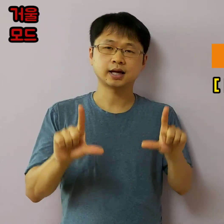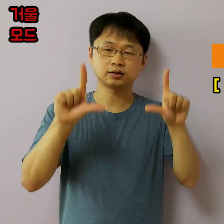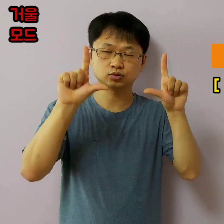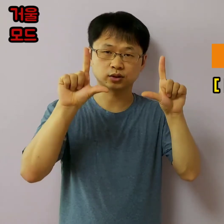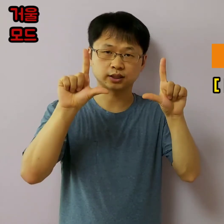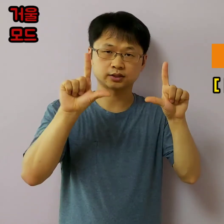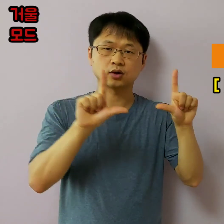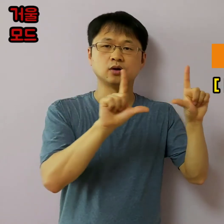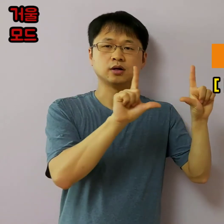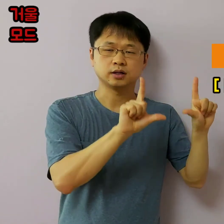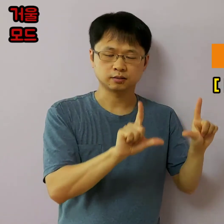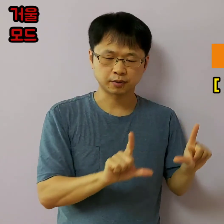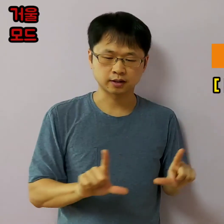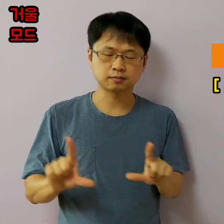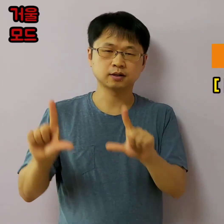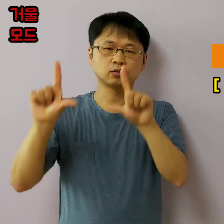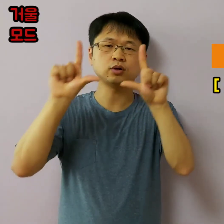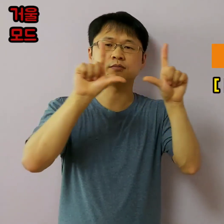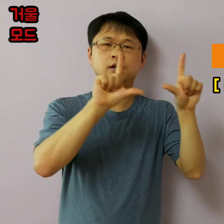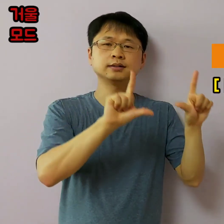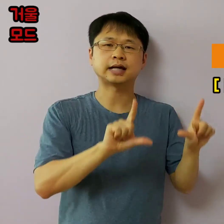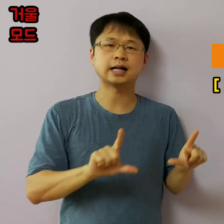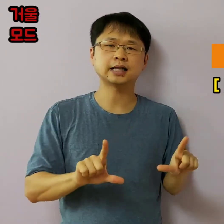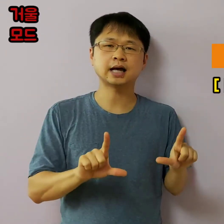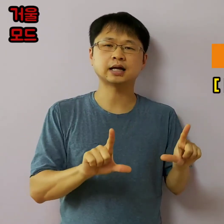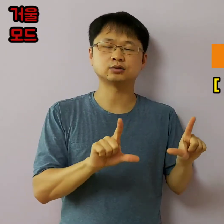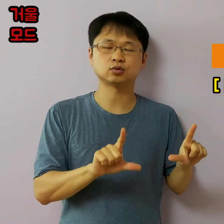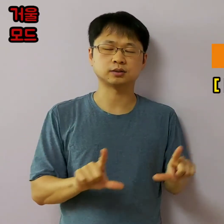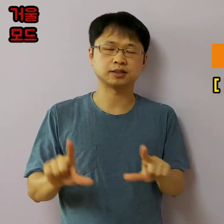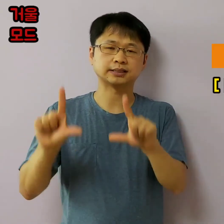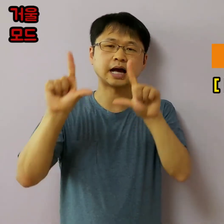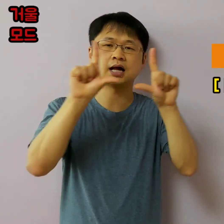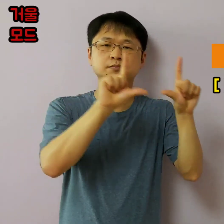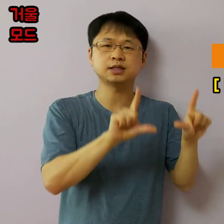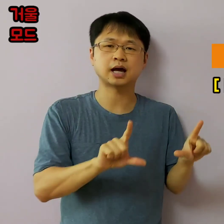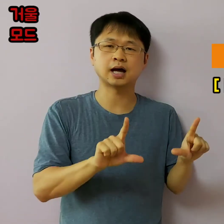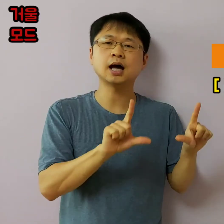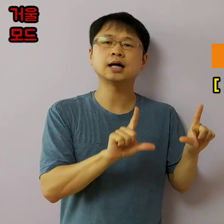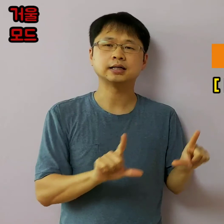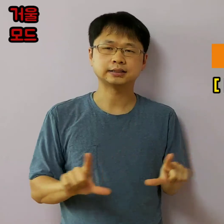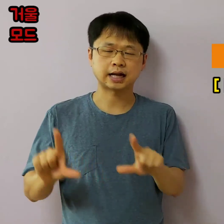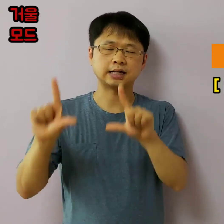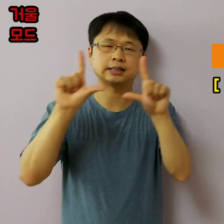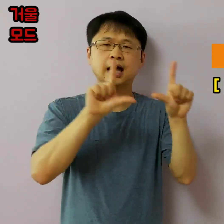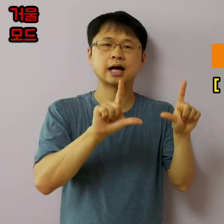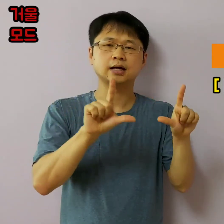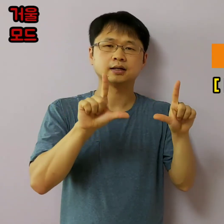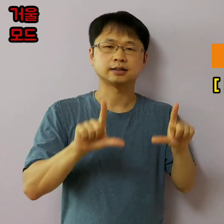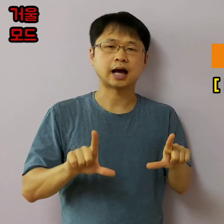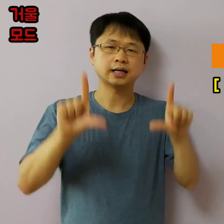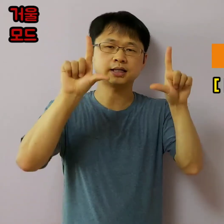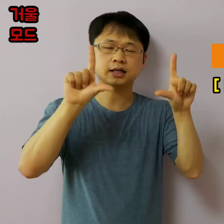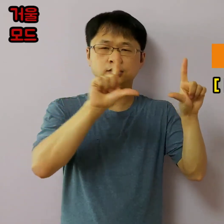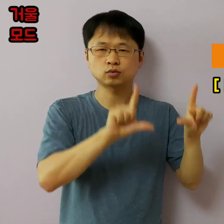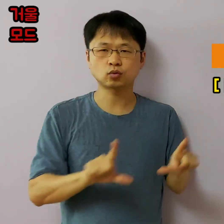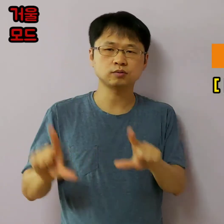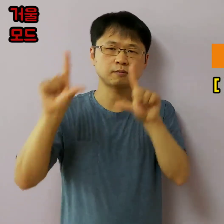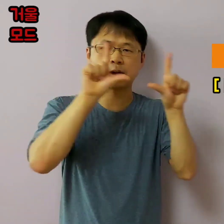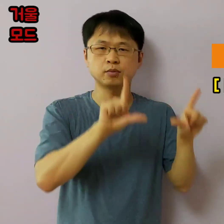해라는 수어가 됐죠. 뱅글뱅글 돌리면 살다라는 수어가 됩니다. 삶이나 살다 날이 계속 돌리면